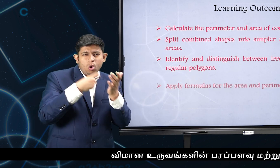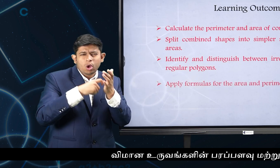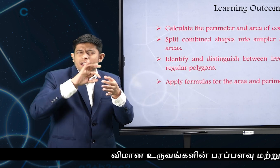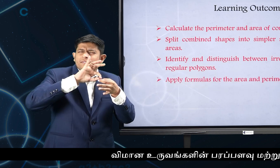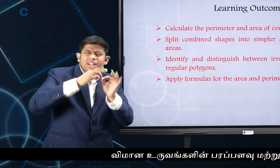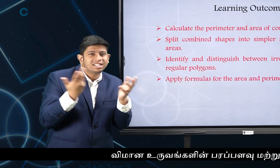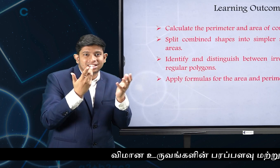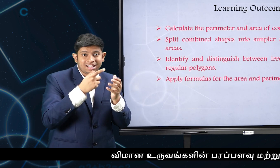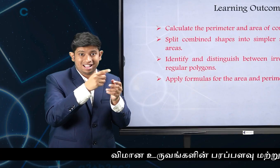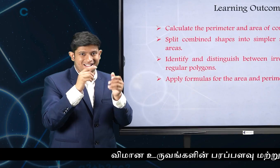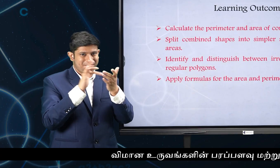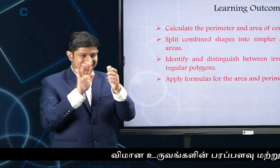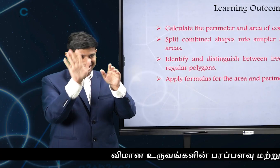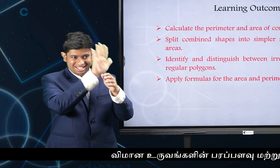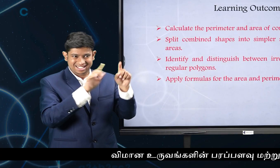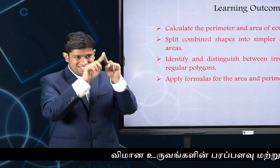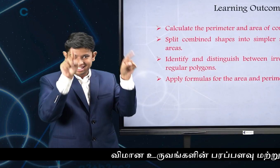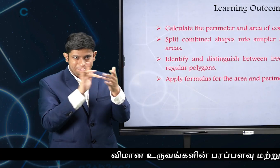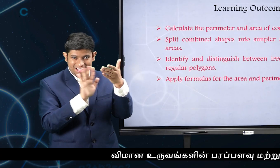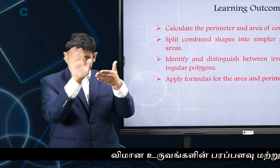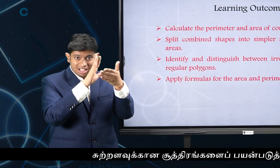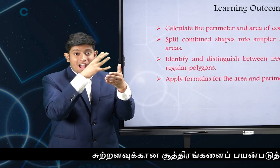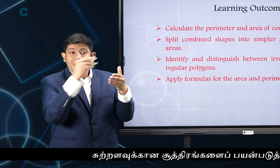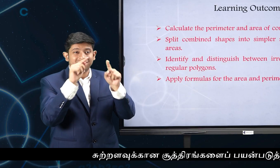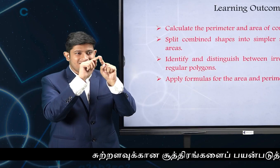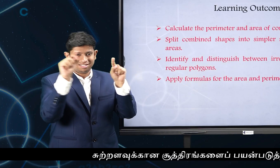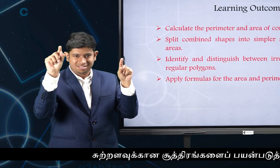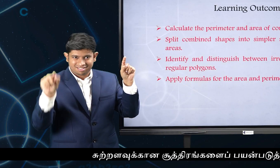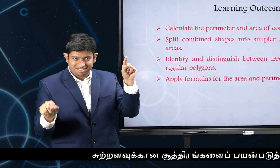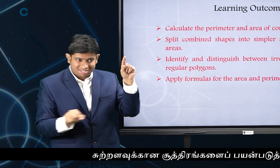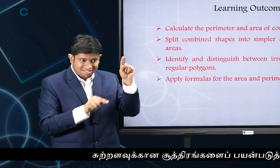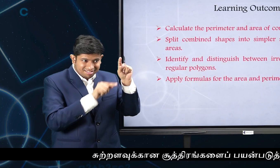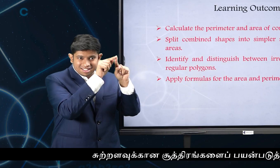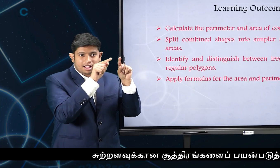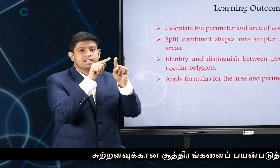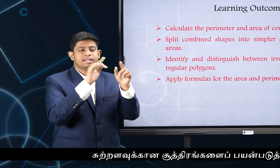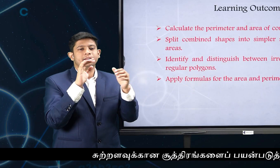சமதளத்தை உருவாக்குவதன் பரப்பளவு மற்றும் சுற்றளவுக்கான சூத்திரங்களை பயன்படுத்தவும்.